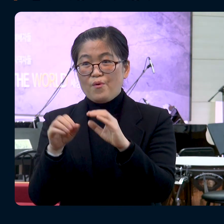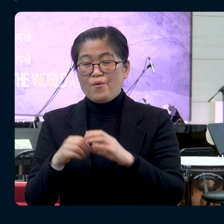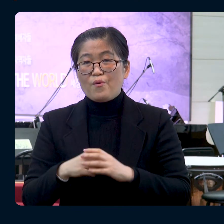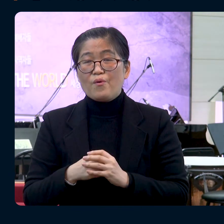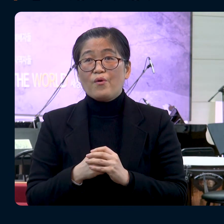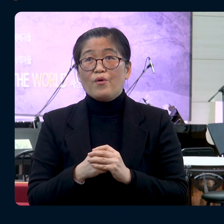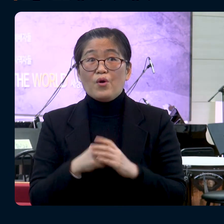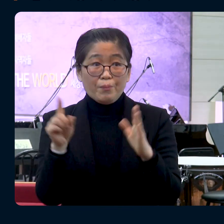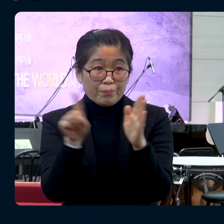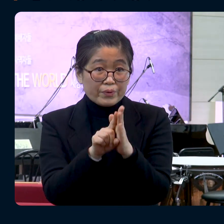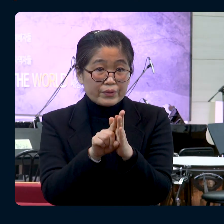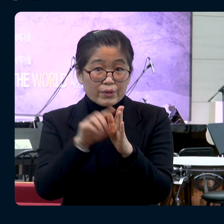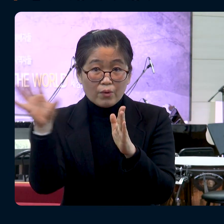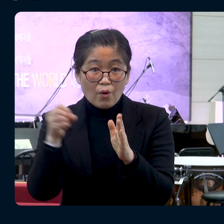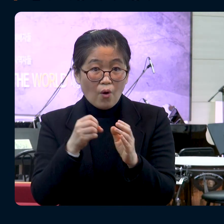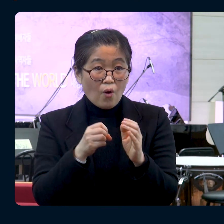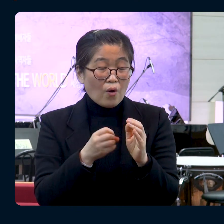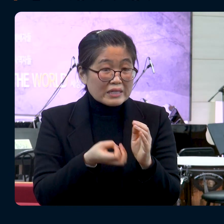하는 것이죠.